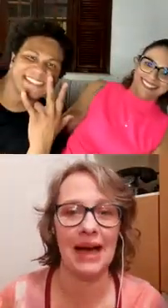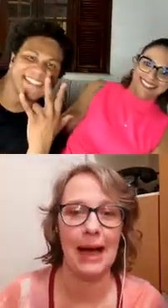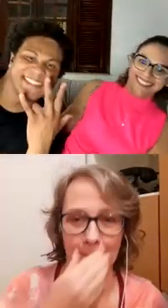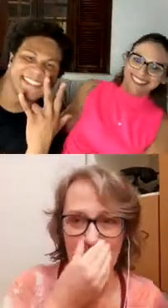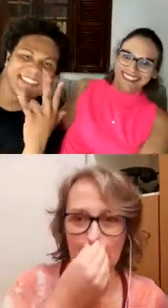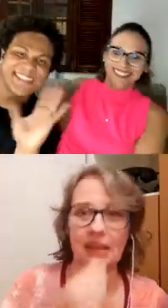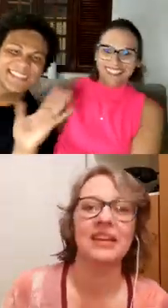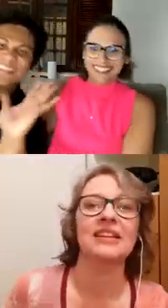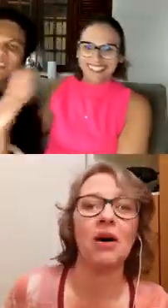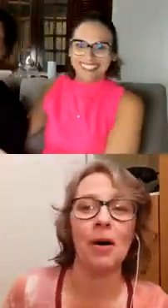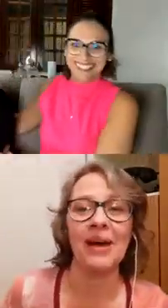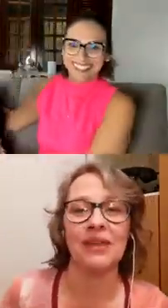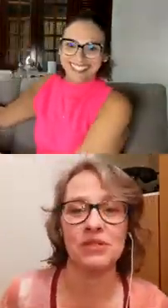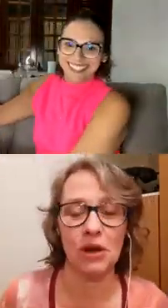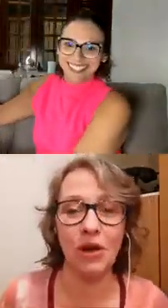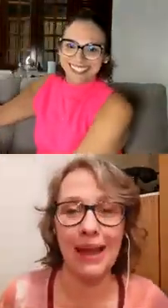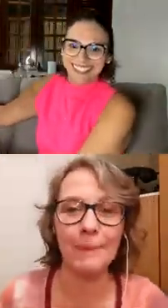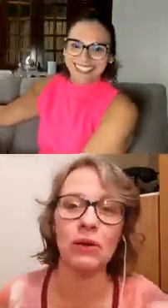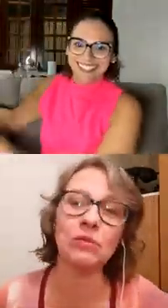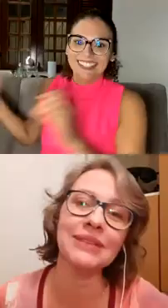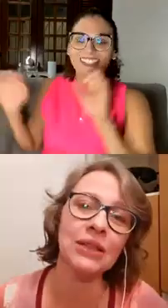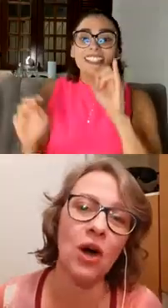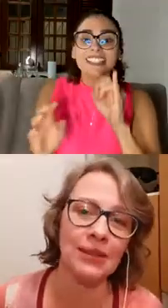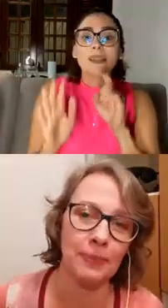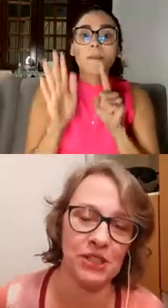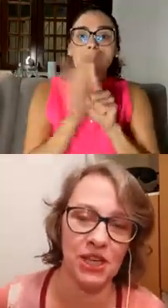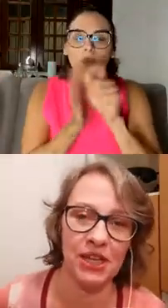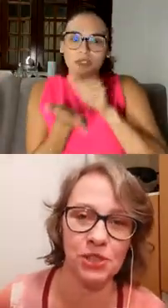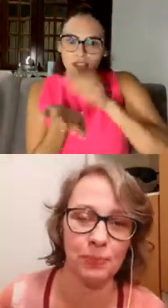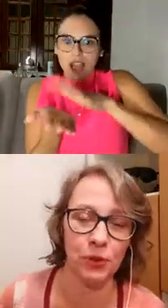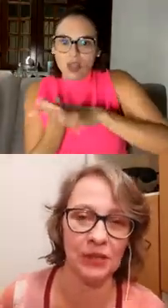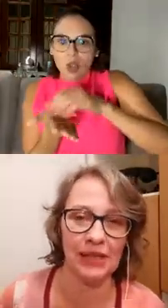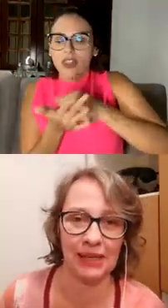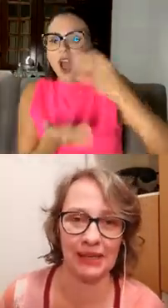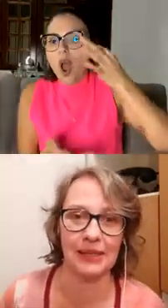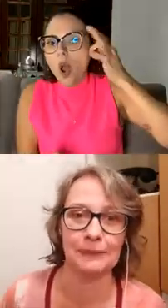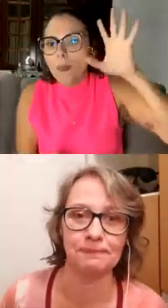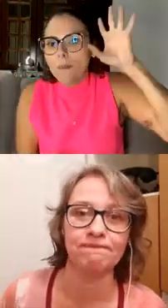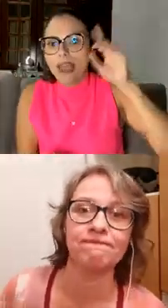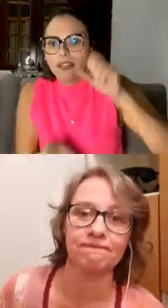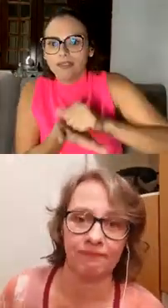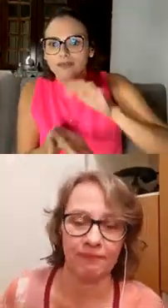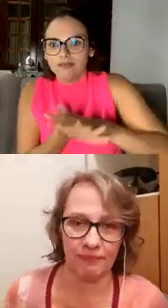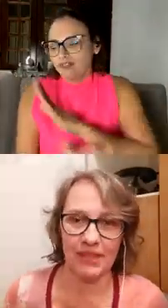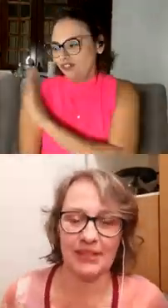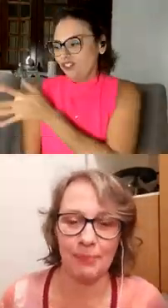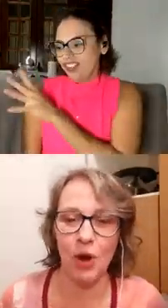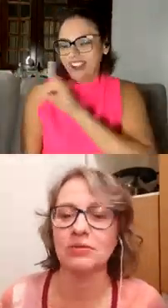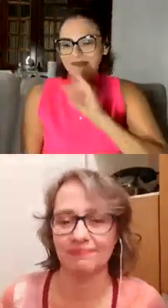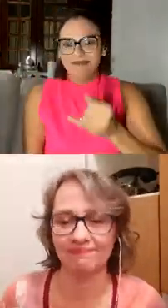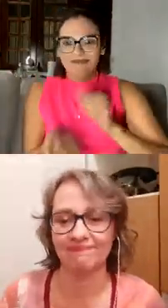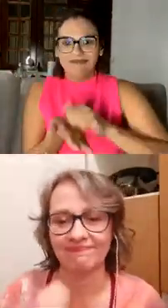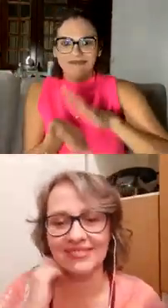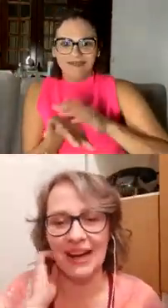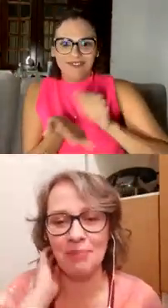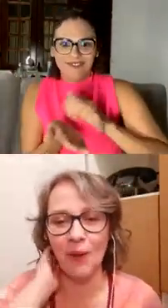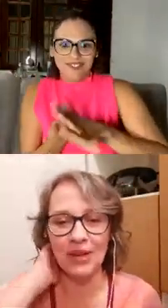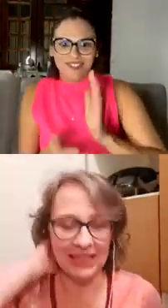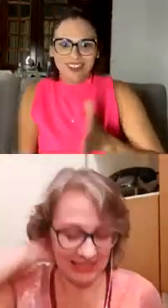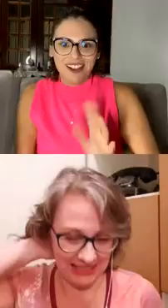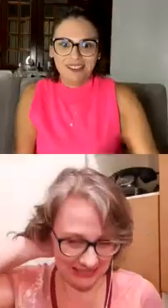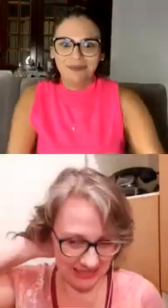Tá. Então, Roberto, se rolar pergunta, anota pra gente, Já tô porque... aqui. Tô aqui no bloco de nota. Tá bom? Tá